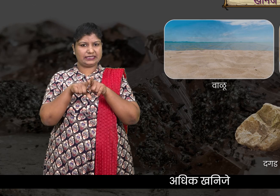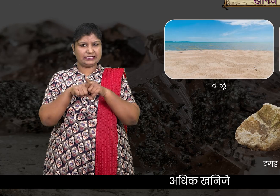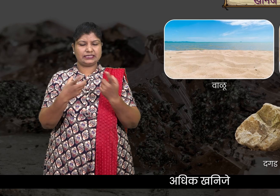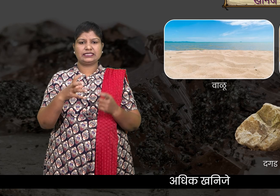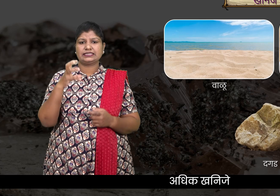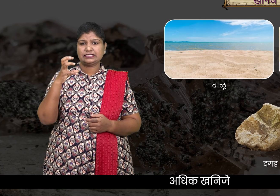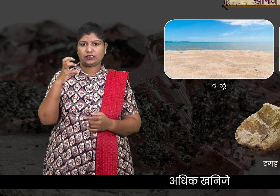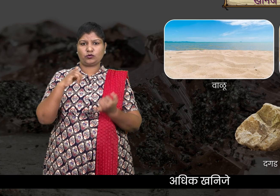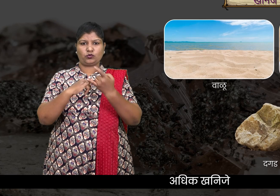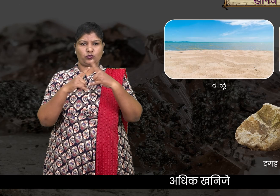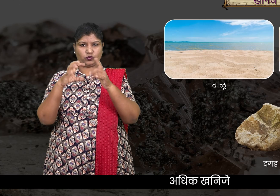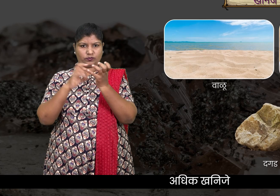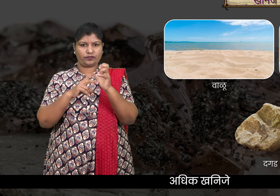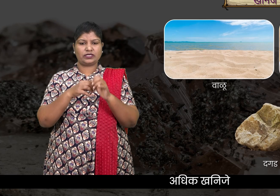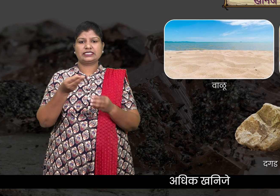अधिक खनिजे